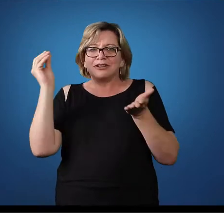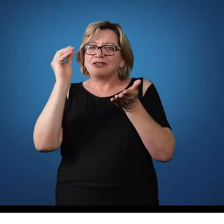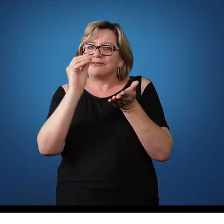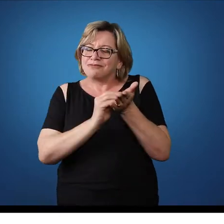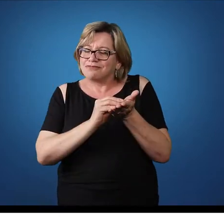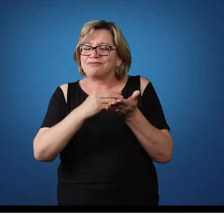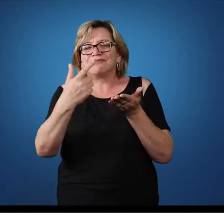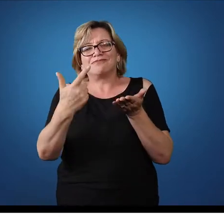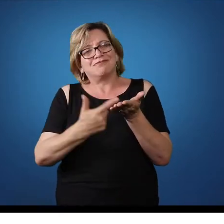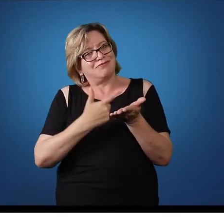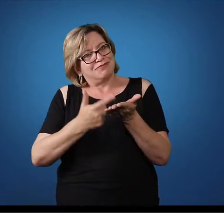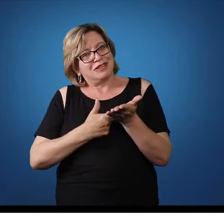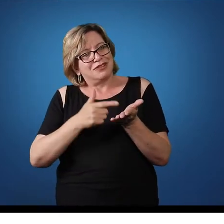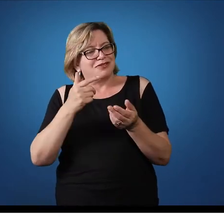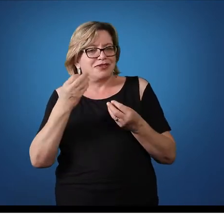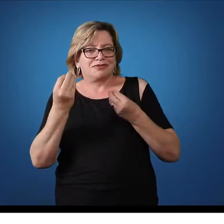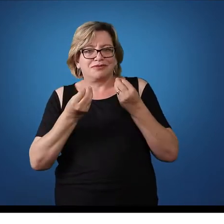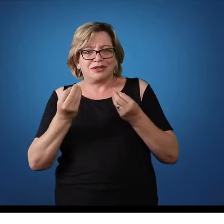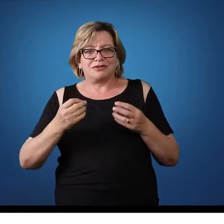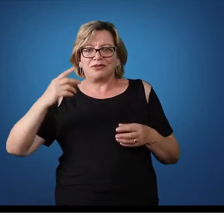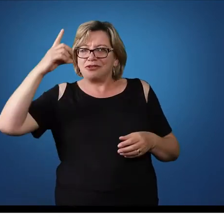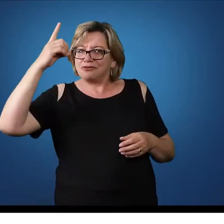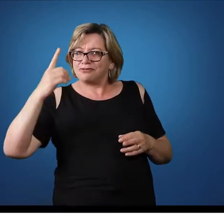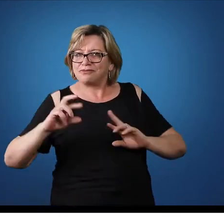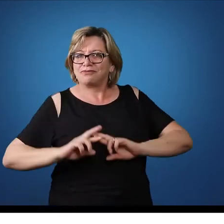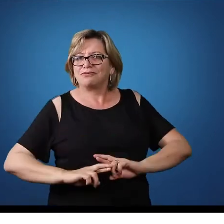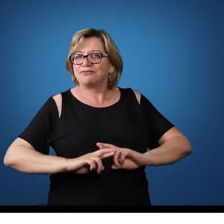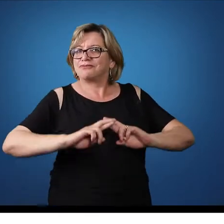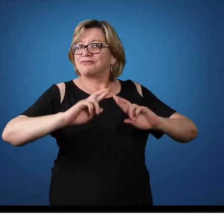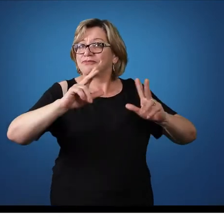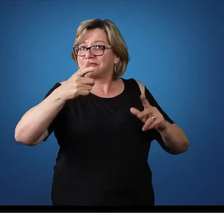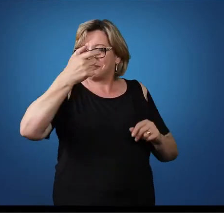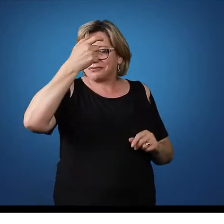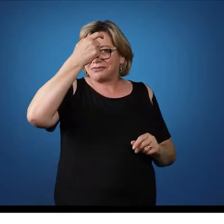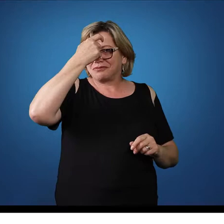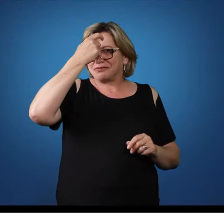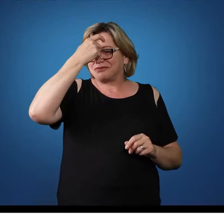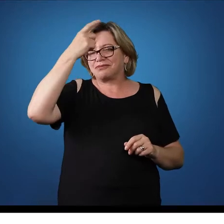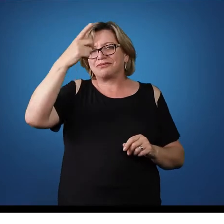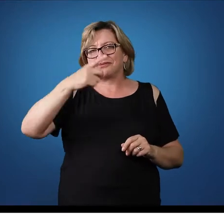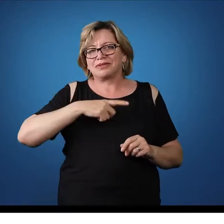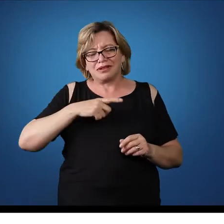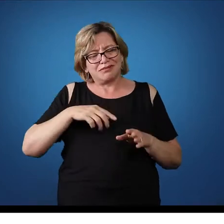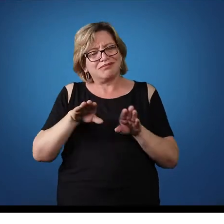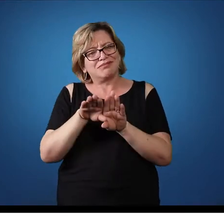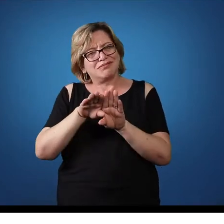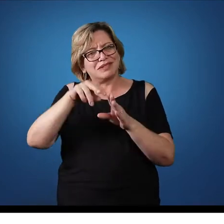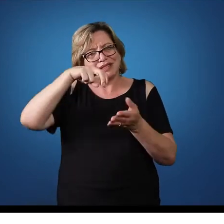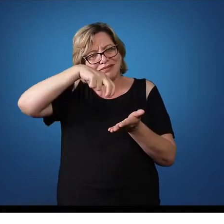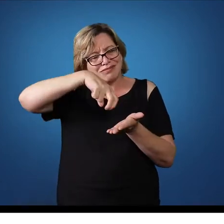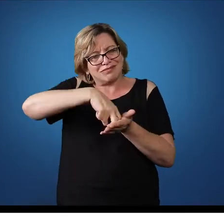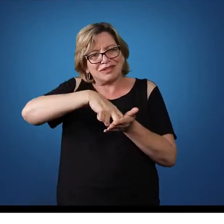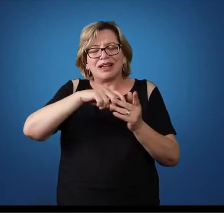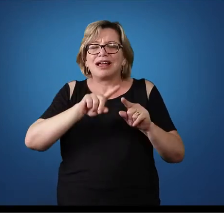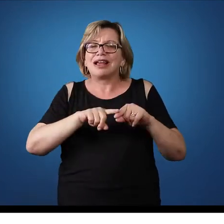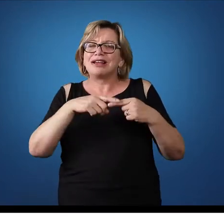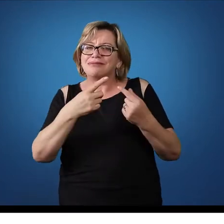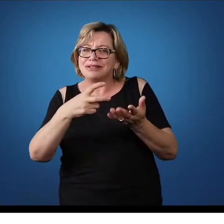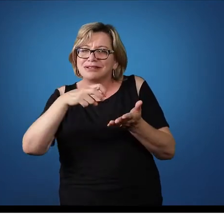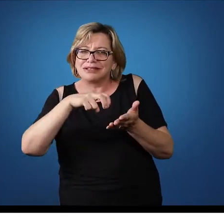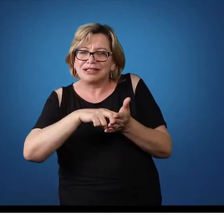no papel. No direito, diferentemente do que ocorre na moral, há também sanções, mas essas sanções